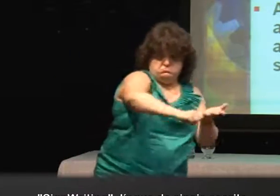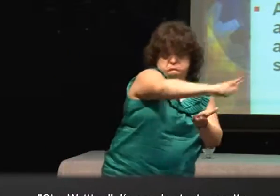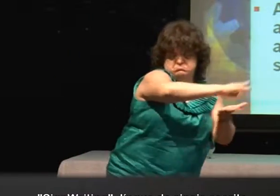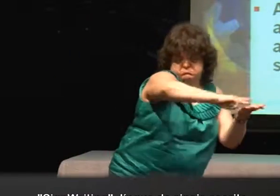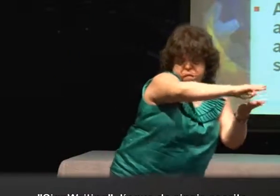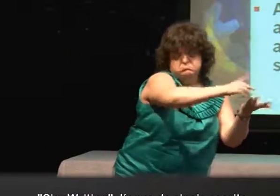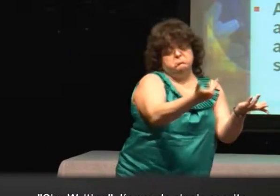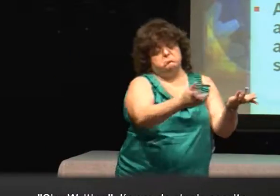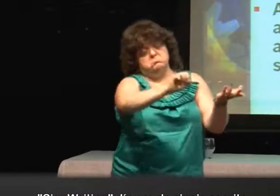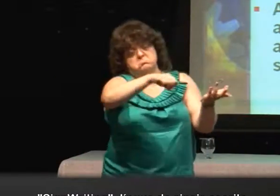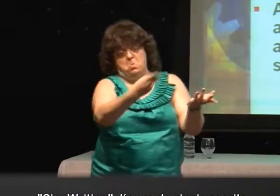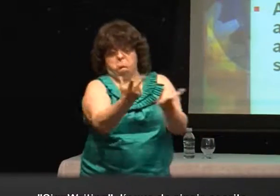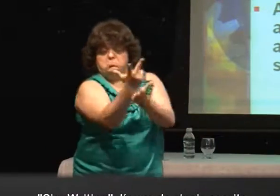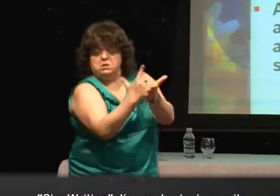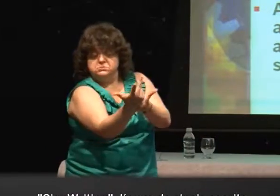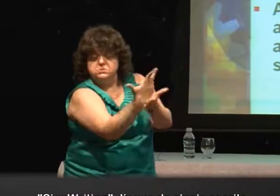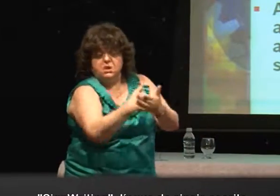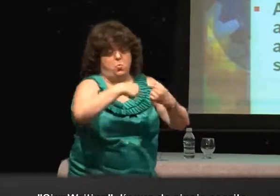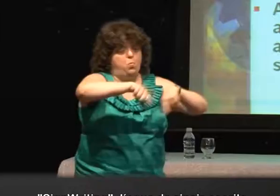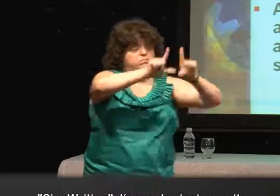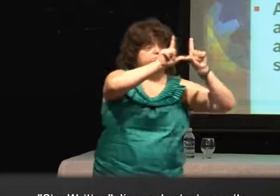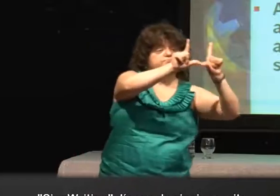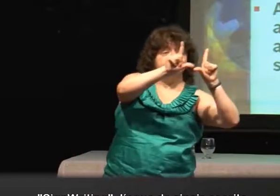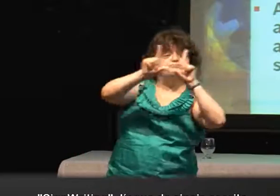writing, língua de sinais escritas,